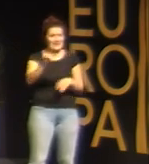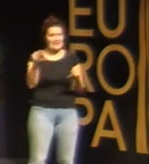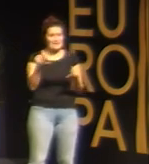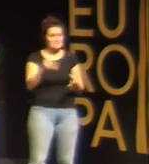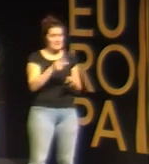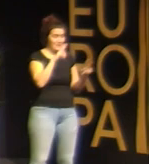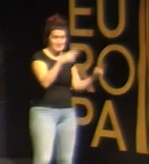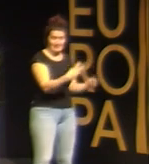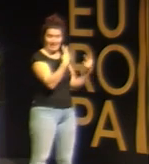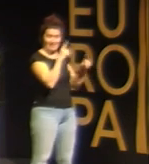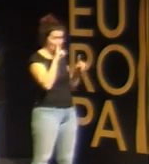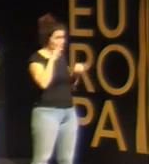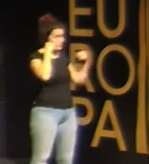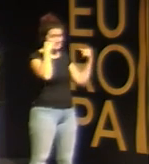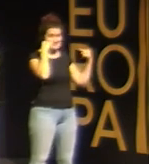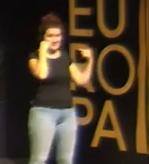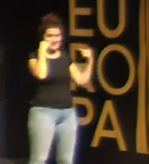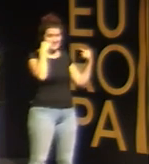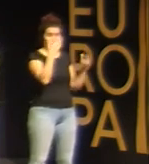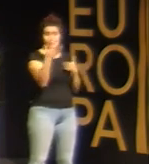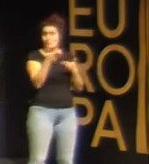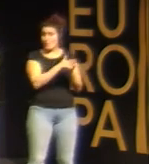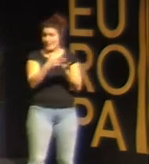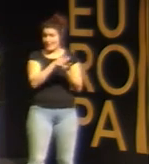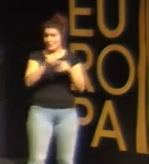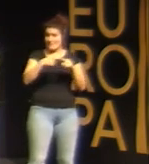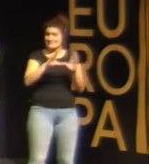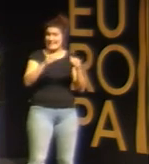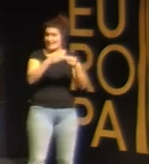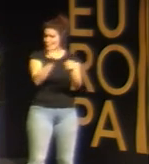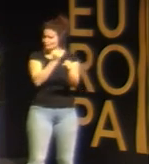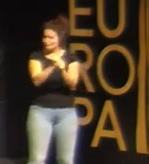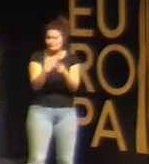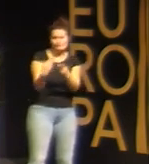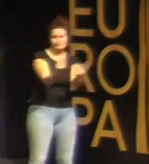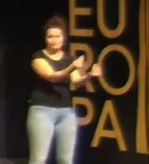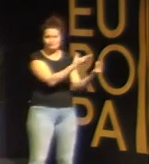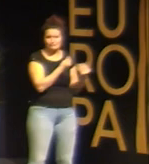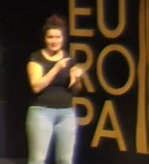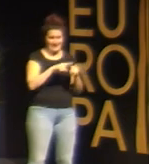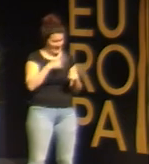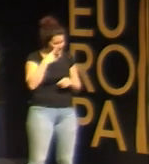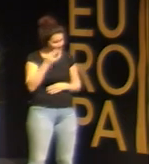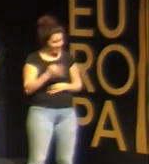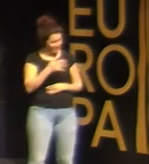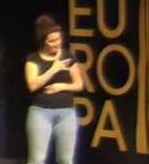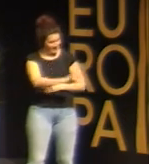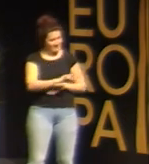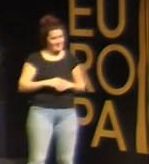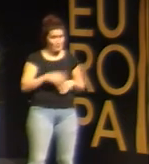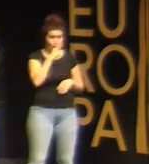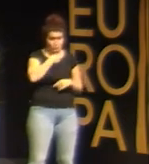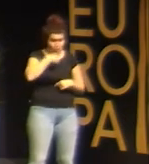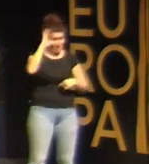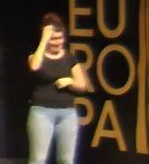mirada y la sonrisa de un moderador y de un equipo que se le ocurre a mogollón que merece la pena porque yo soy el rey y ahí